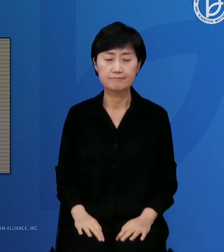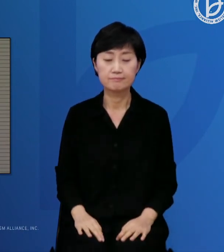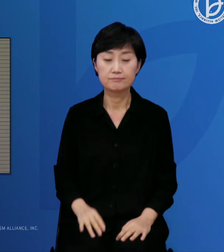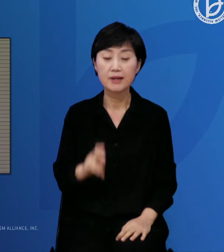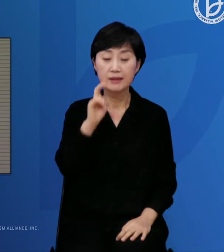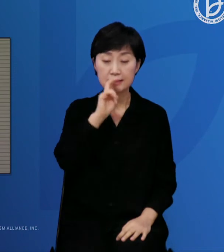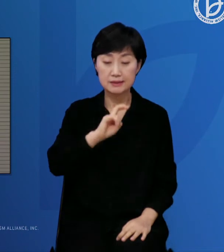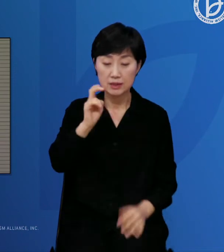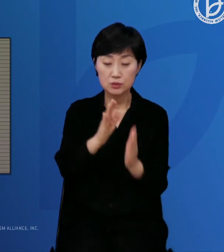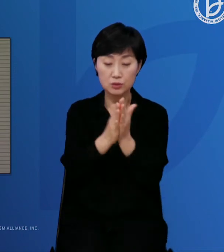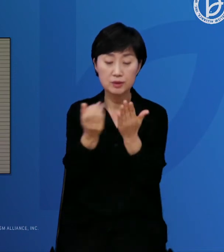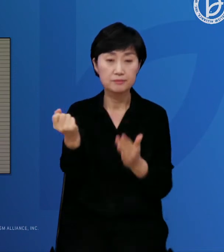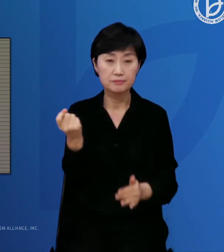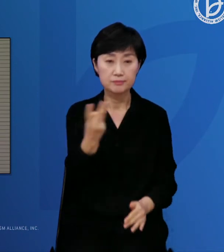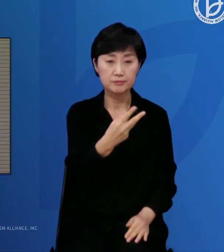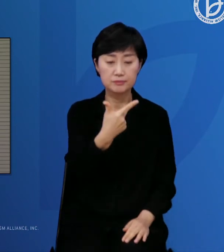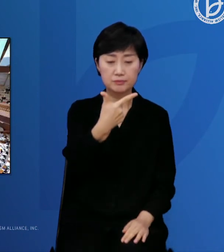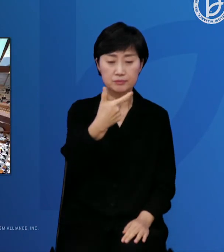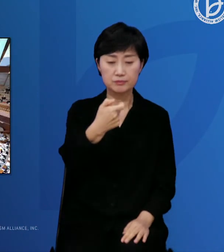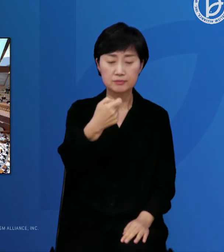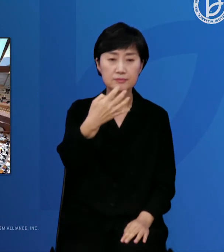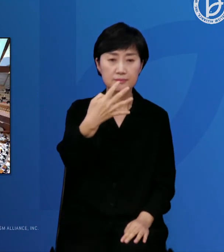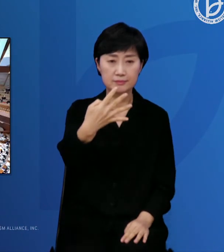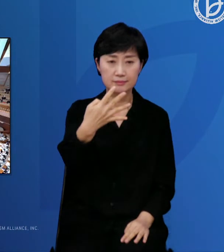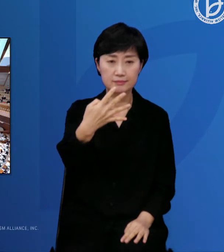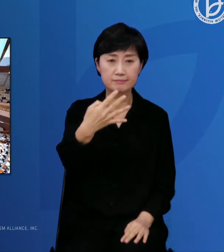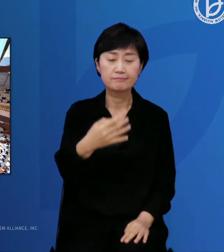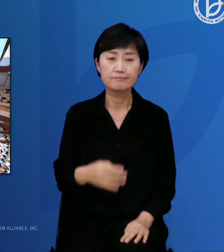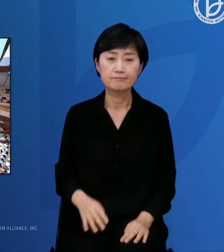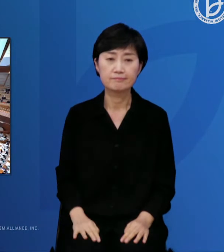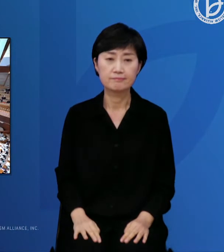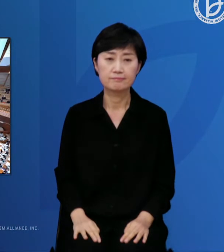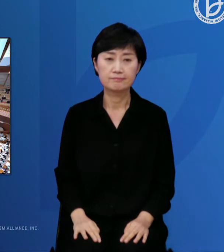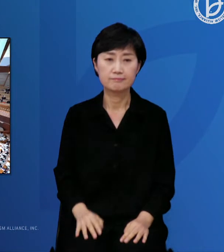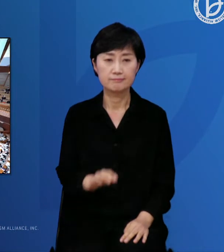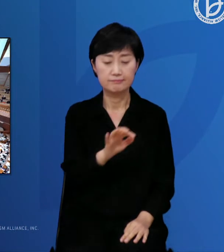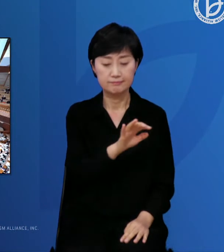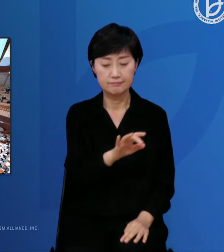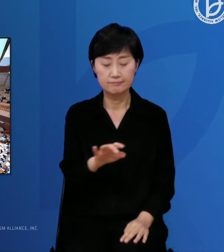찬송 64장을 찬송드립니다. Let us sing hymn 64 together.